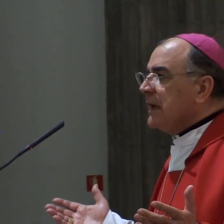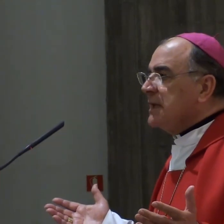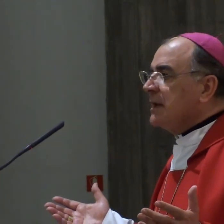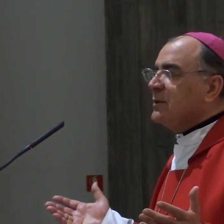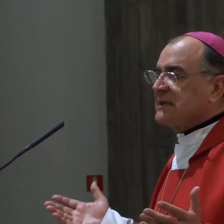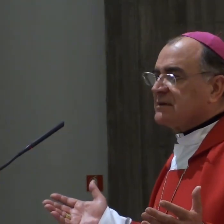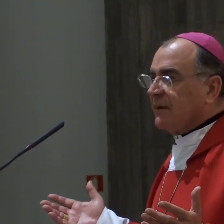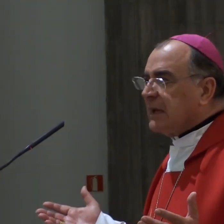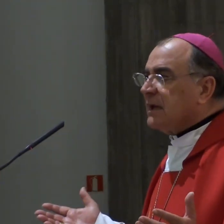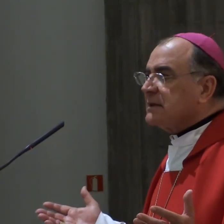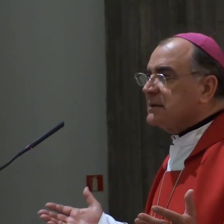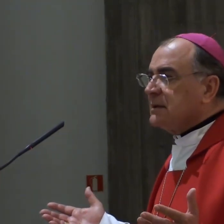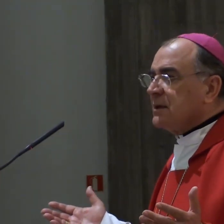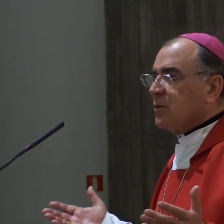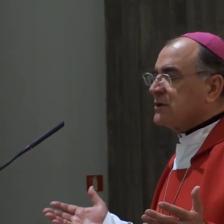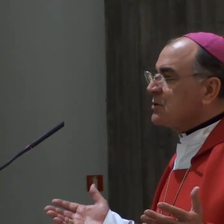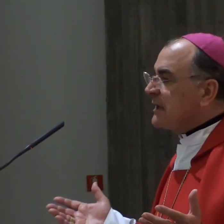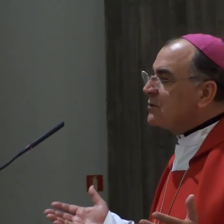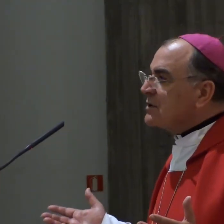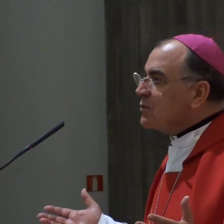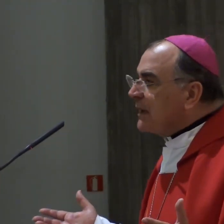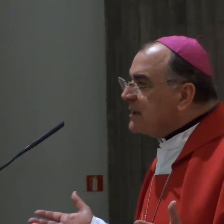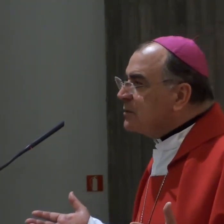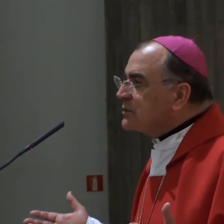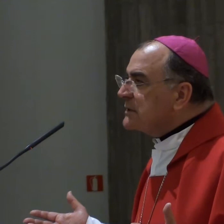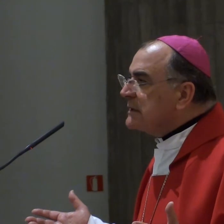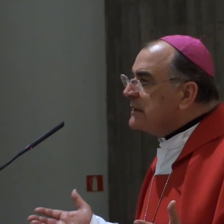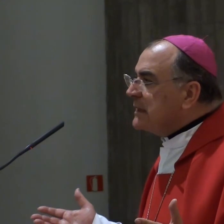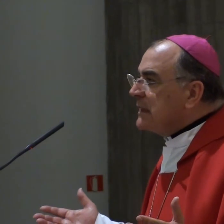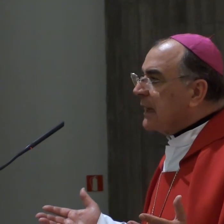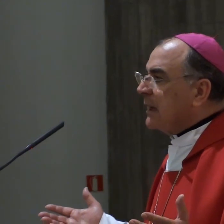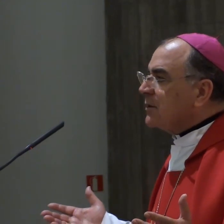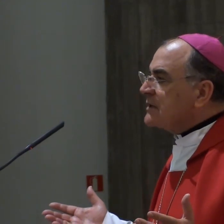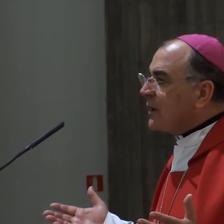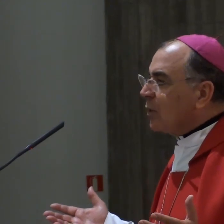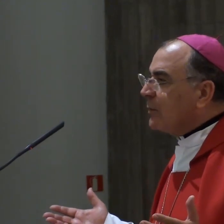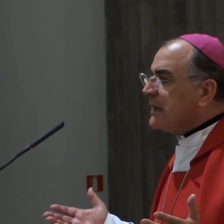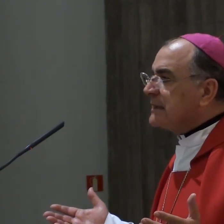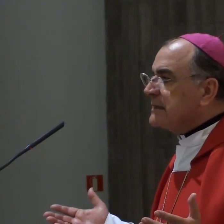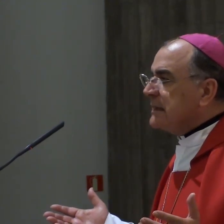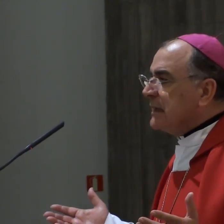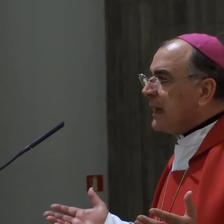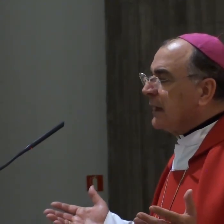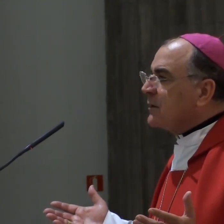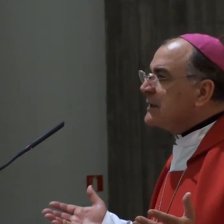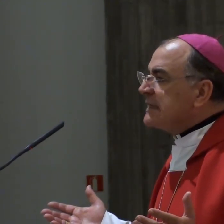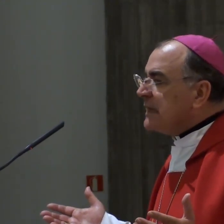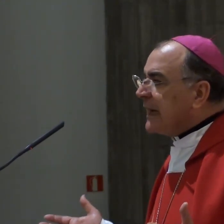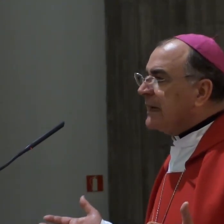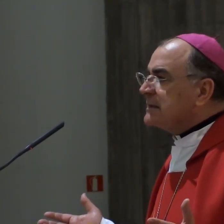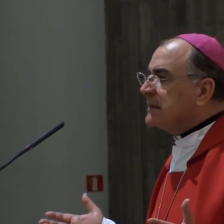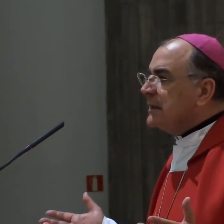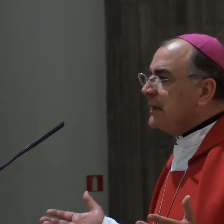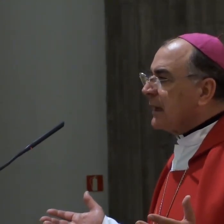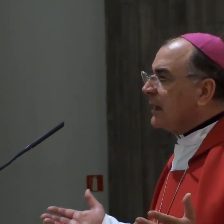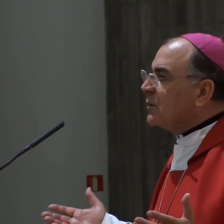que tiene nuestras familias nuestros centros educativos las relaciones económicas las relaciones